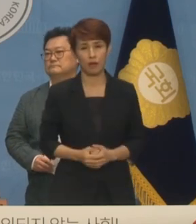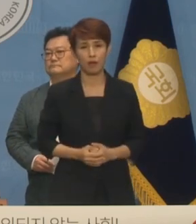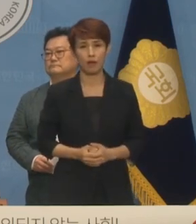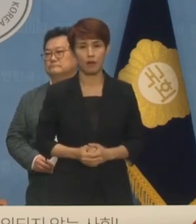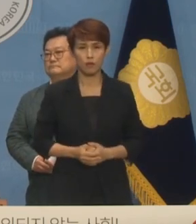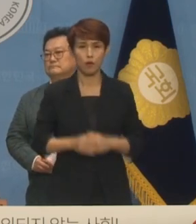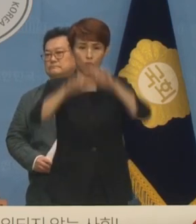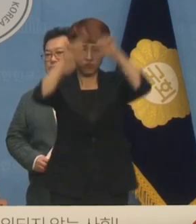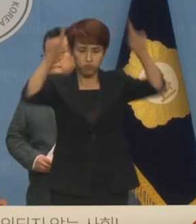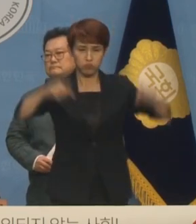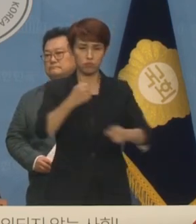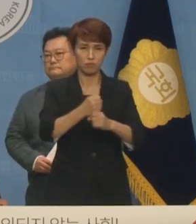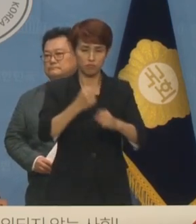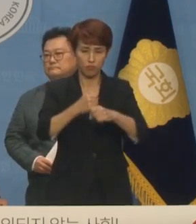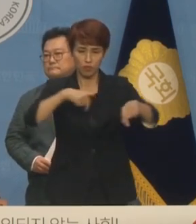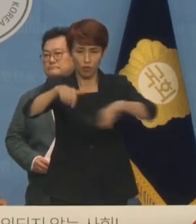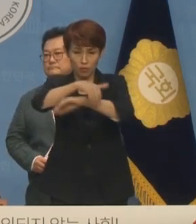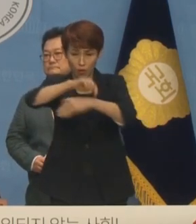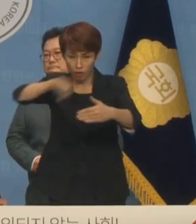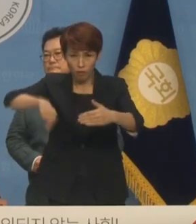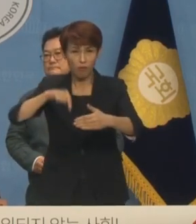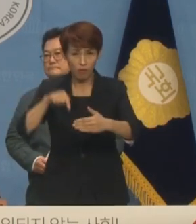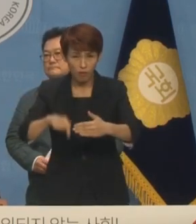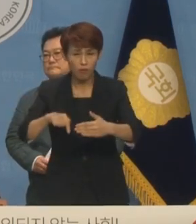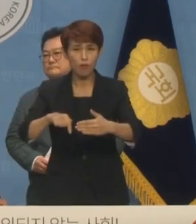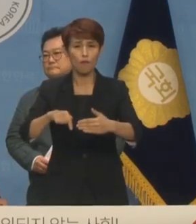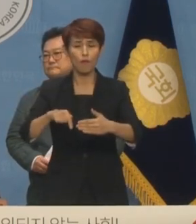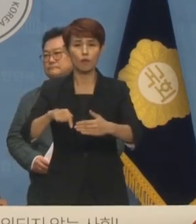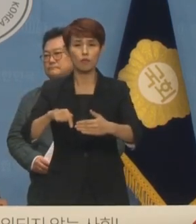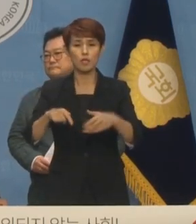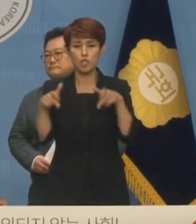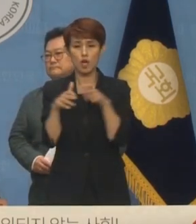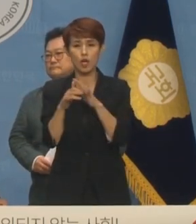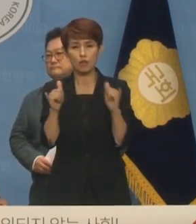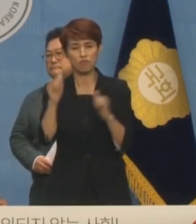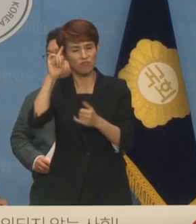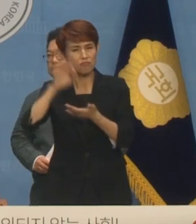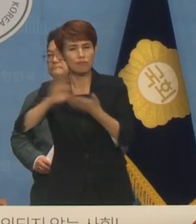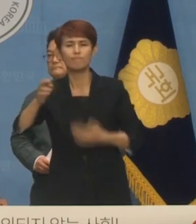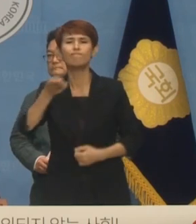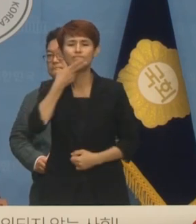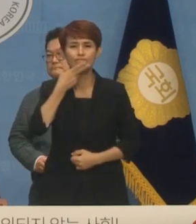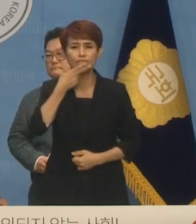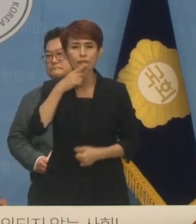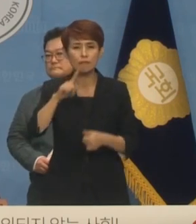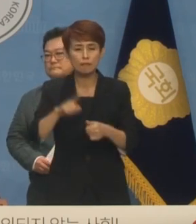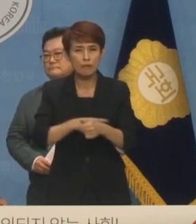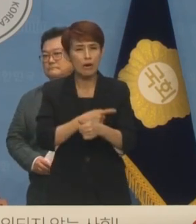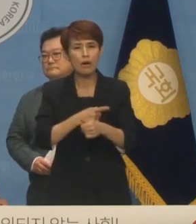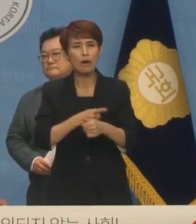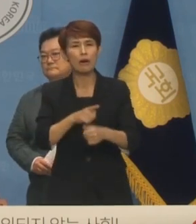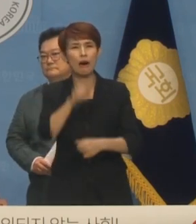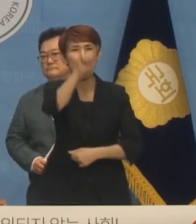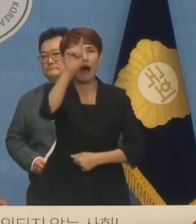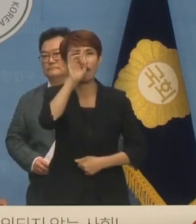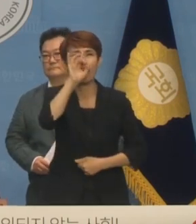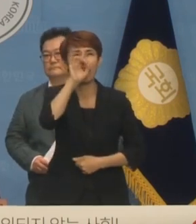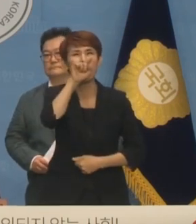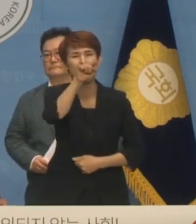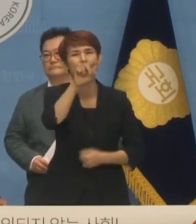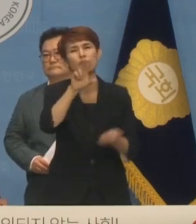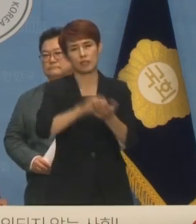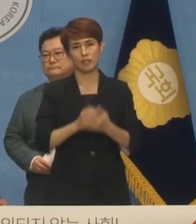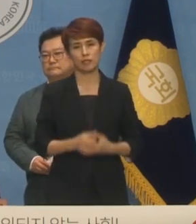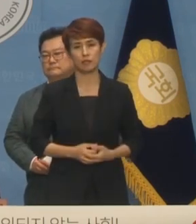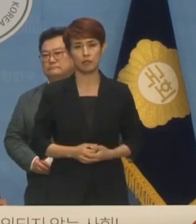국가 정책에서 당연히 이용자가 될 장애인을 고려하지 못해서 빚어지는 결과입니다.